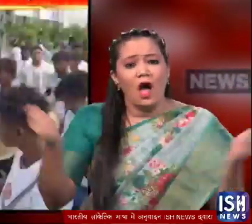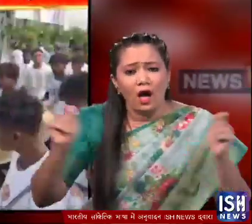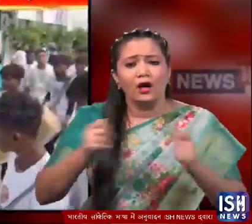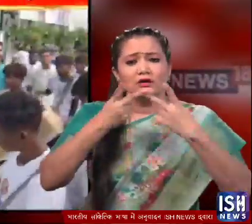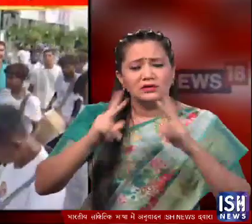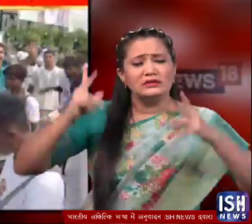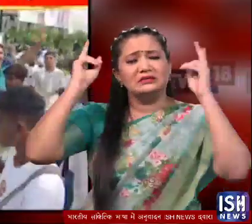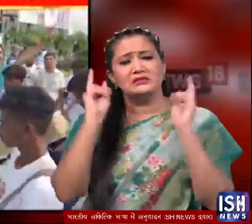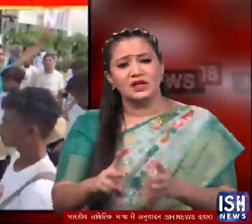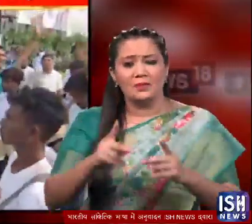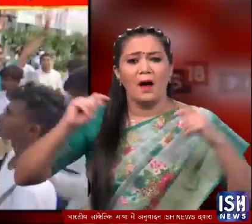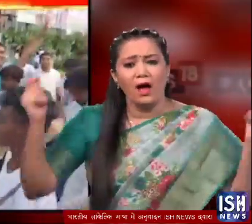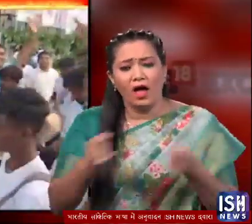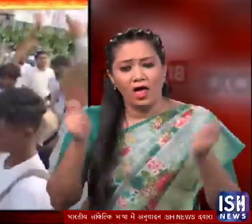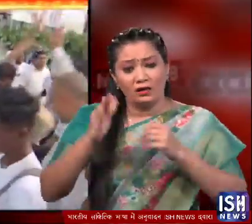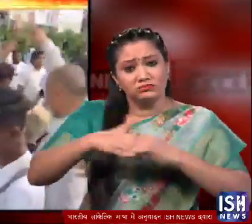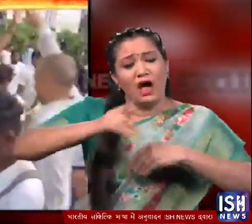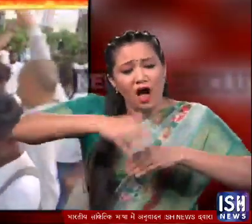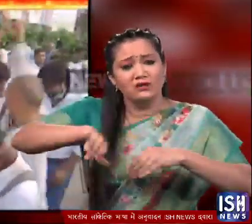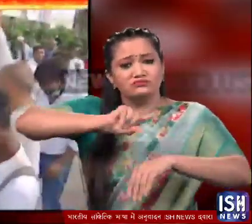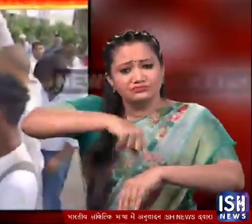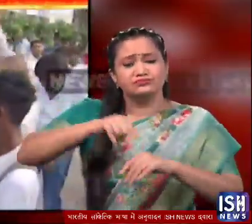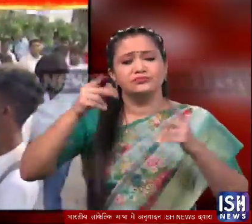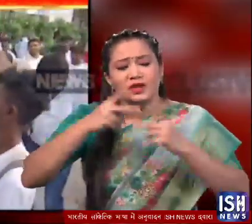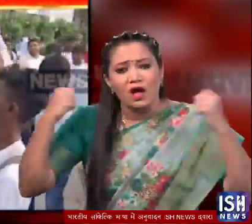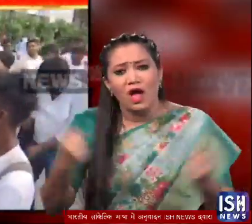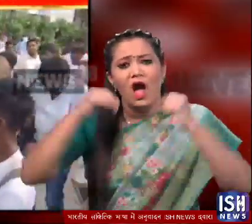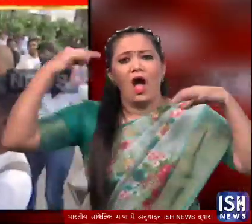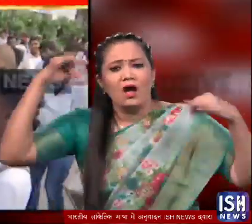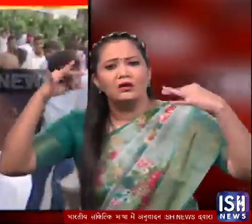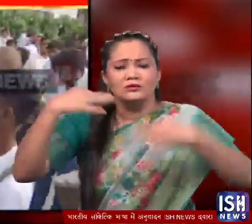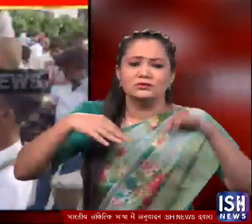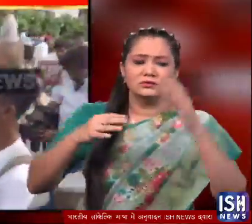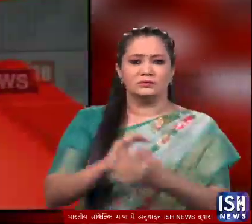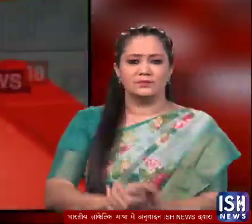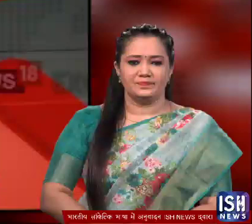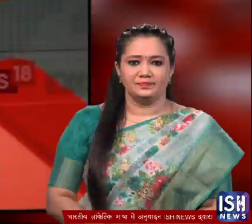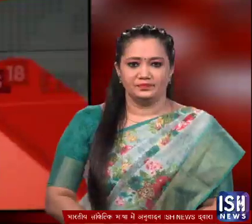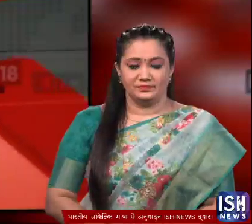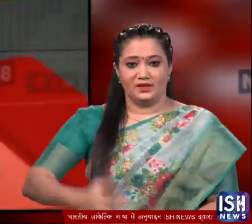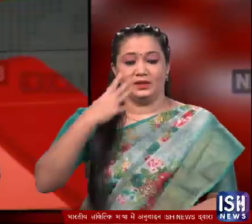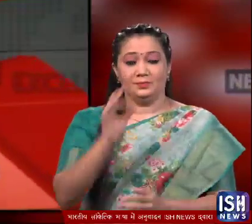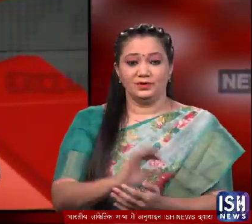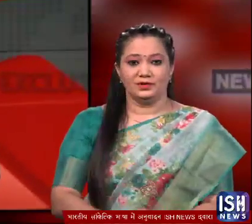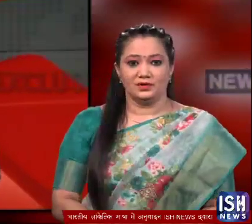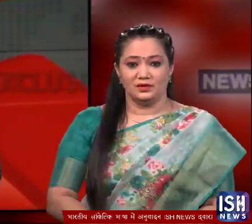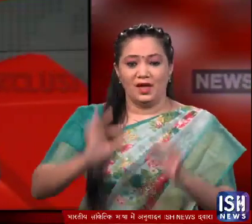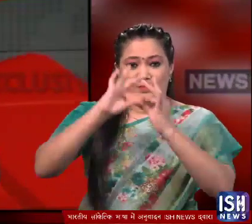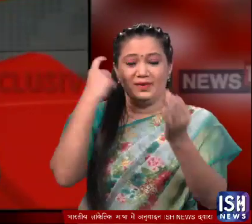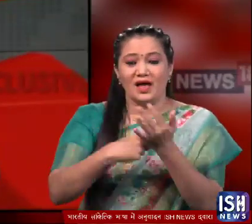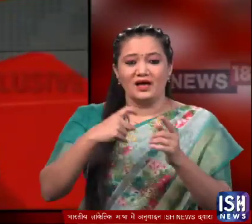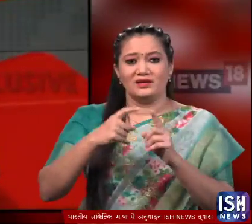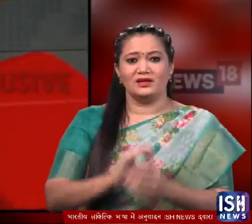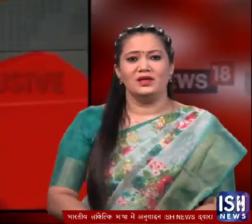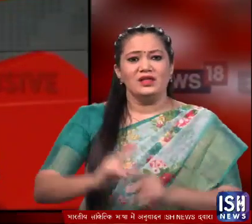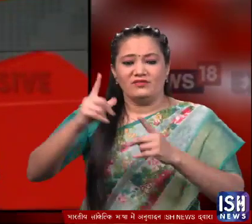हुआ। बैंड अपना जौहर दिखाता रहा और उत्साही कार्यकर्ता नाचते रहे। सौगात की एक बात यह कि बिहार में